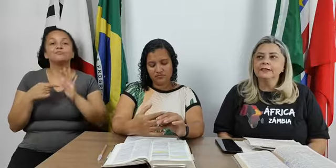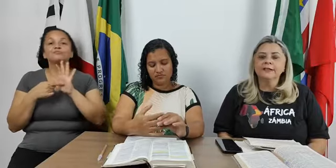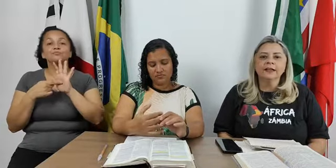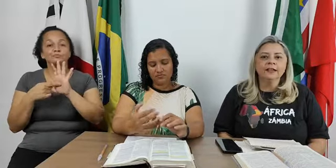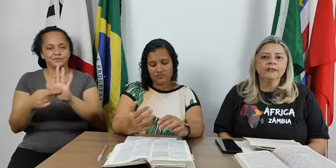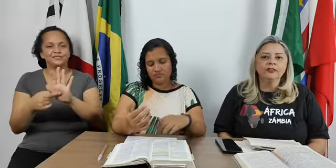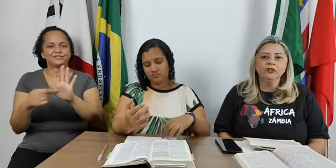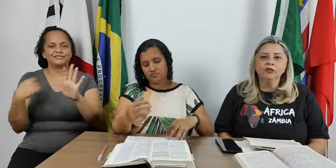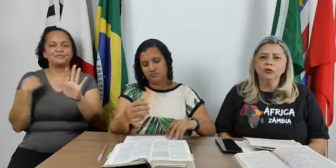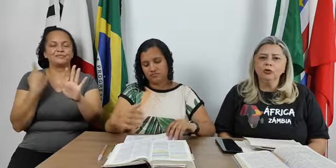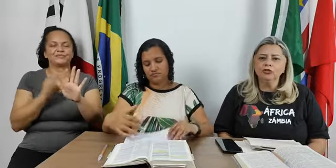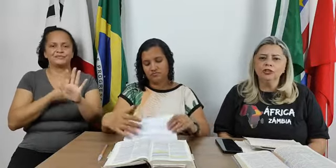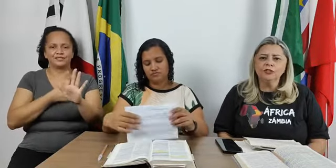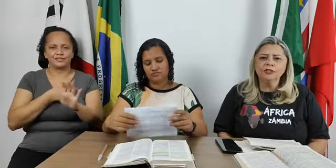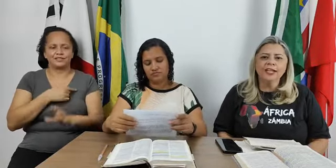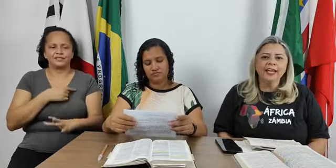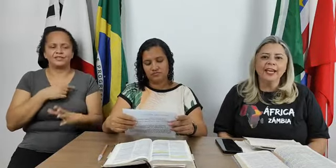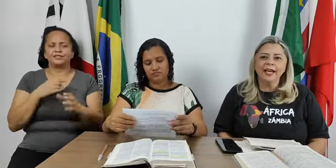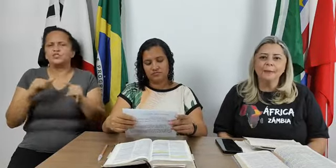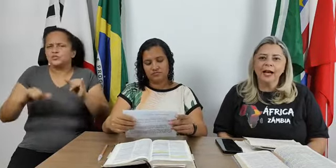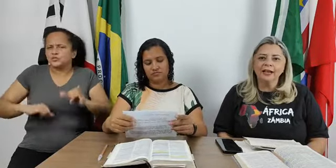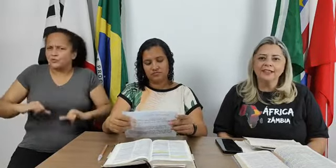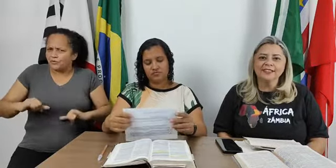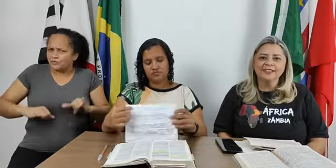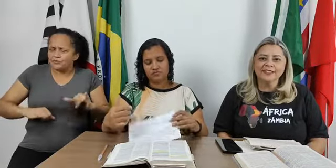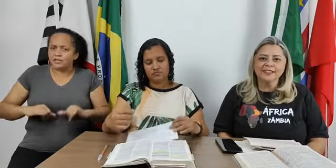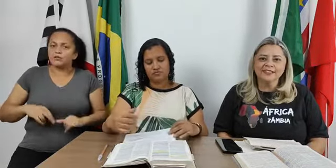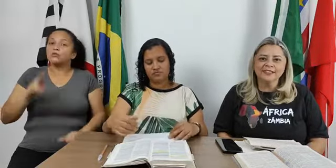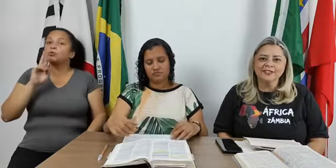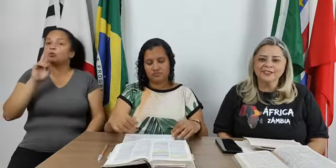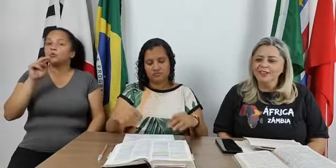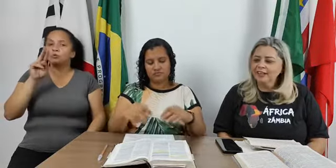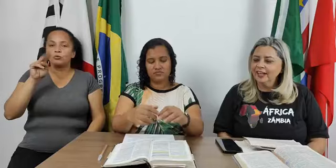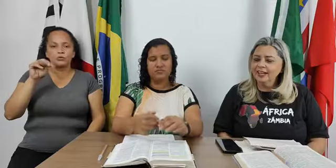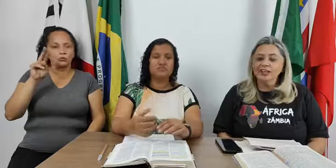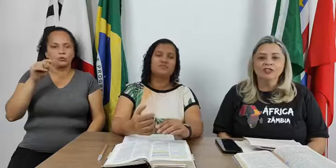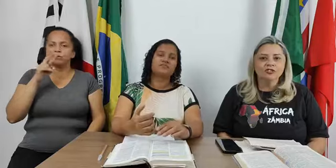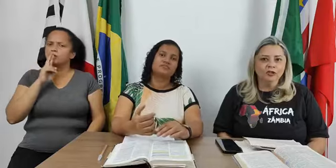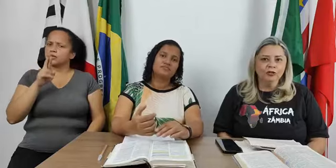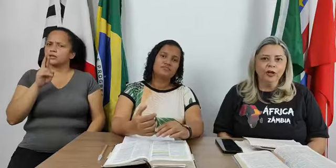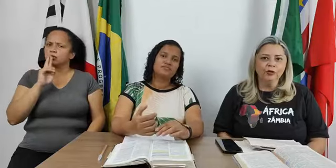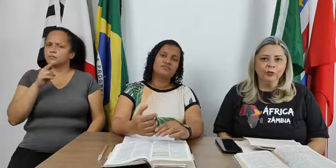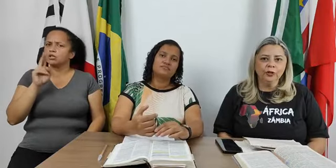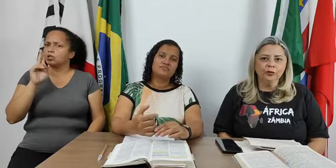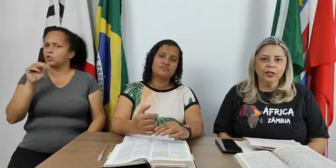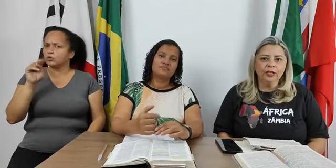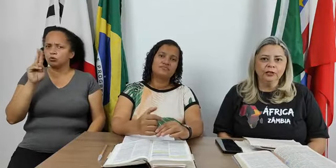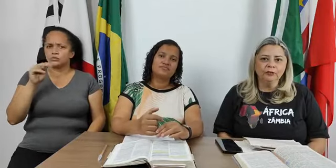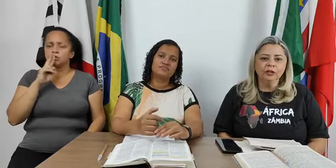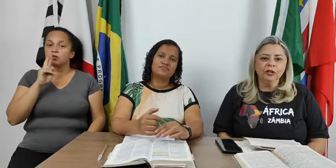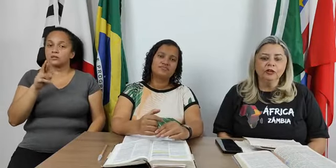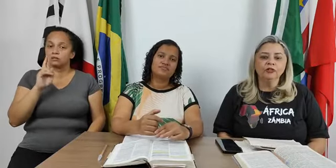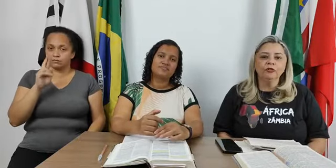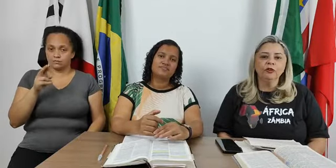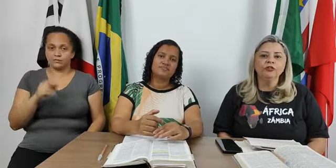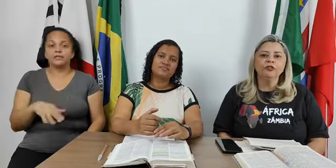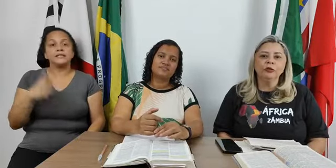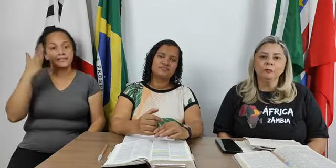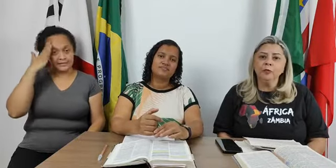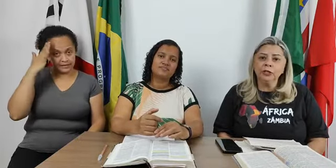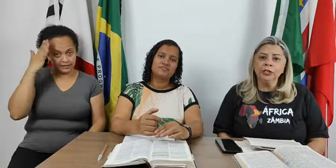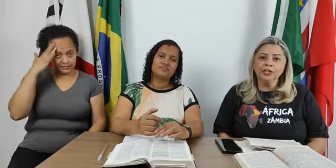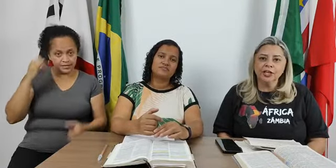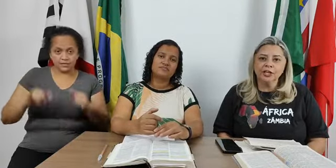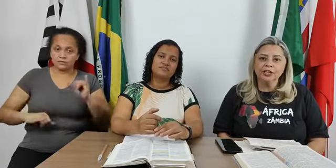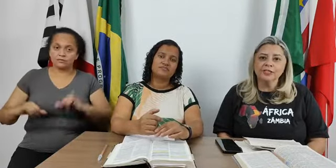fazer esse sacrifício todinho sem reclamar. Esses 3 anos, né, sofreu muito aqui, sofreu de